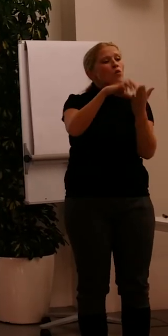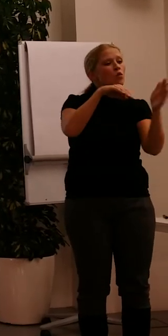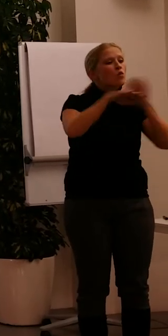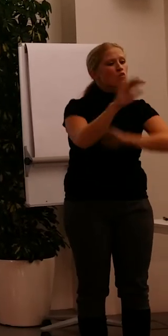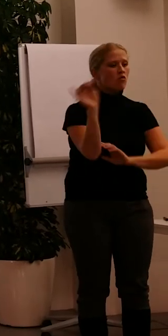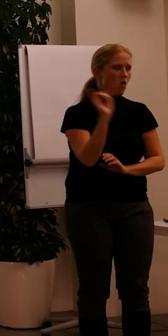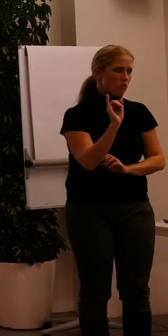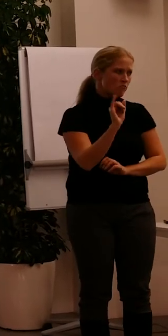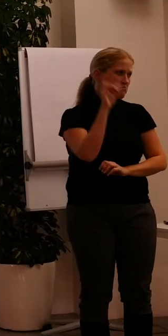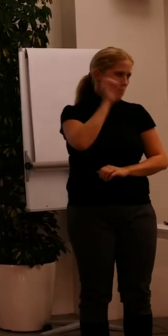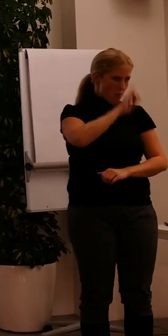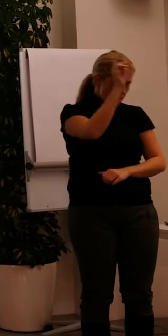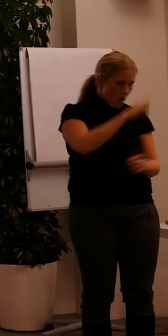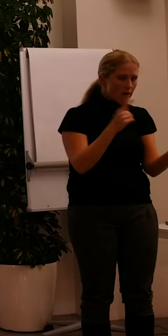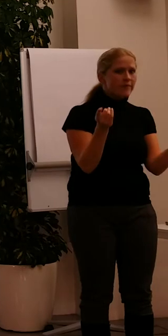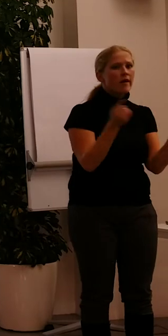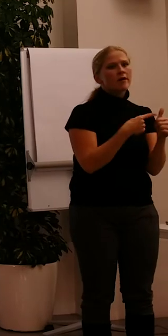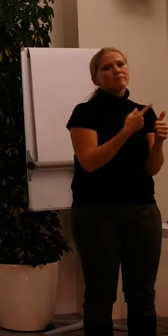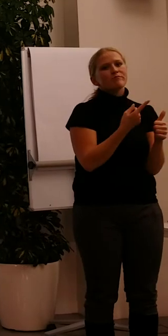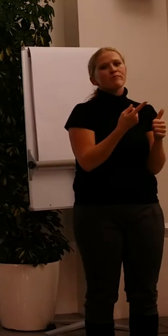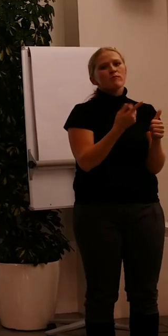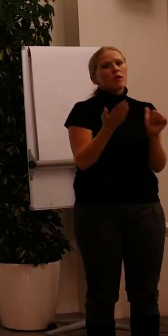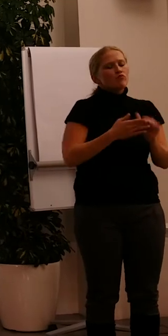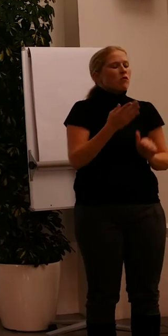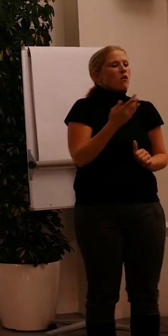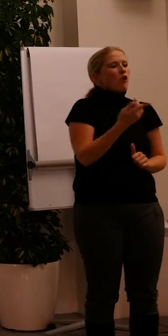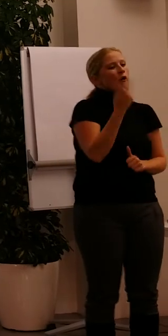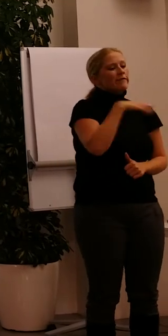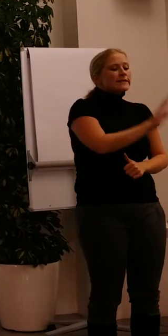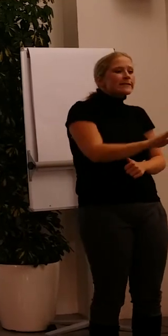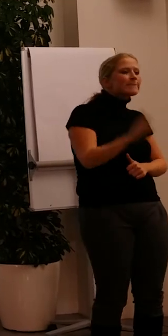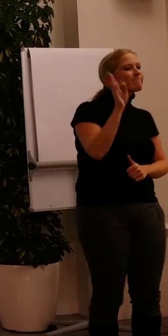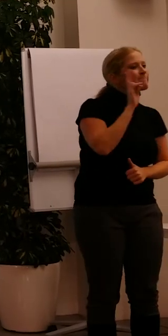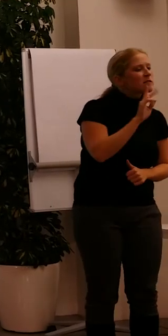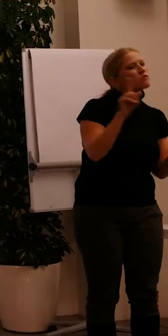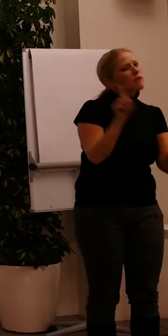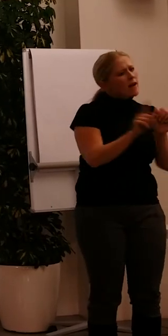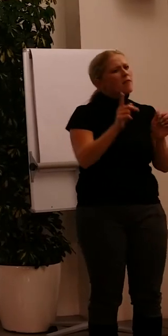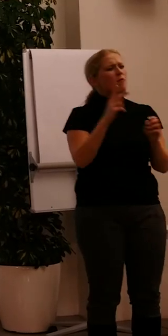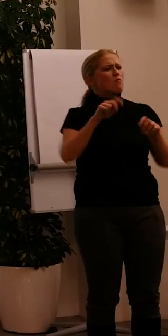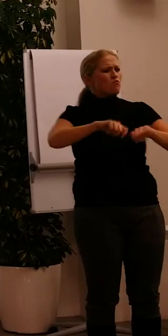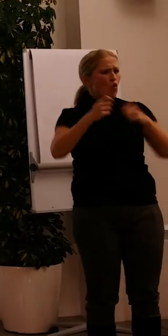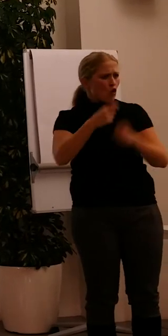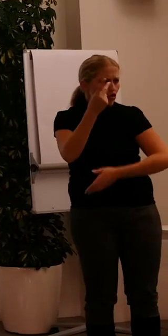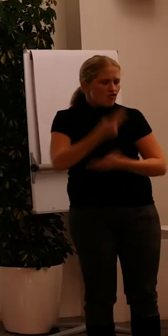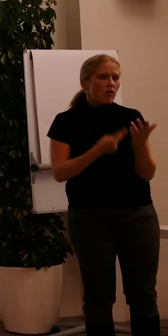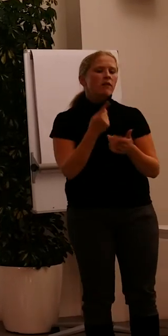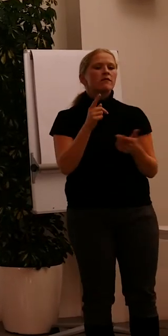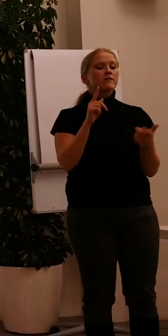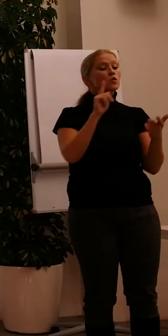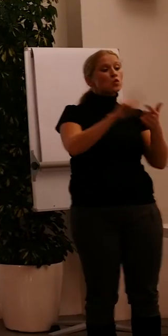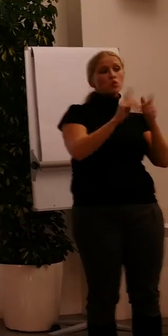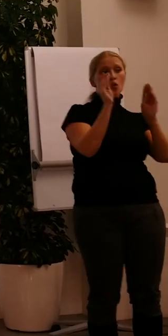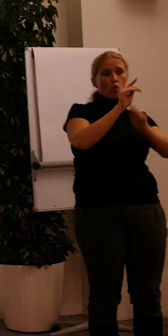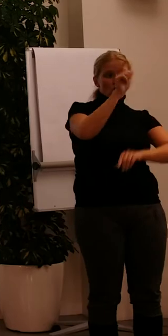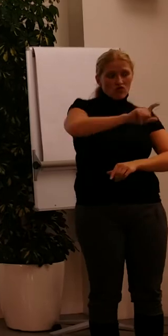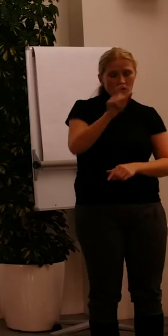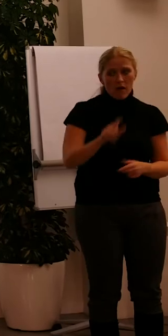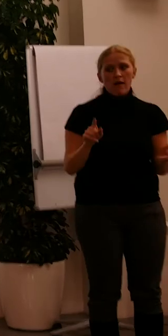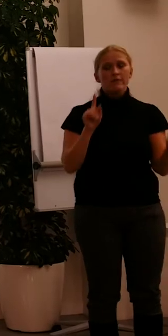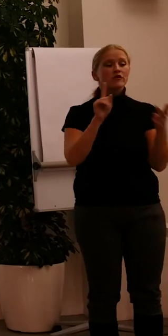rodiče, ať už děti neslyšících nebo děti s dyslexií, učitelé, kteří je musí učit a neví jak na to, a také